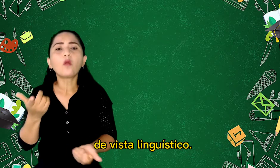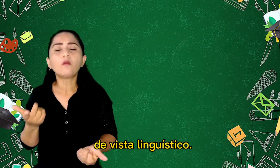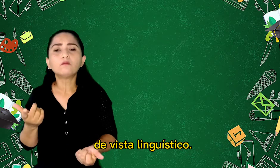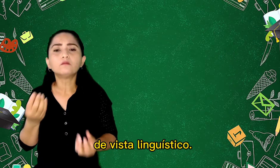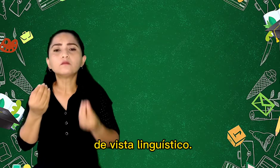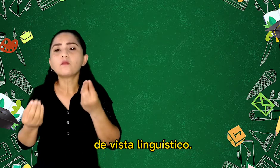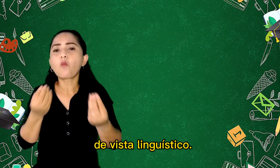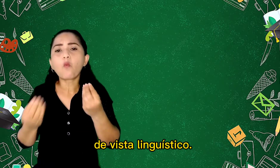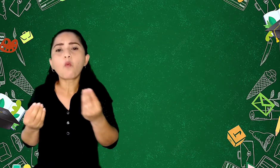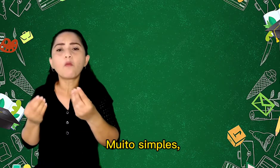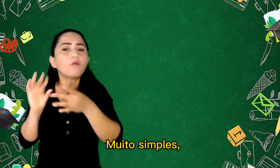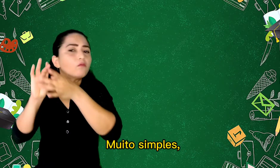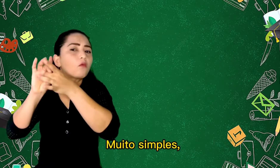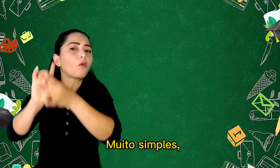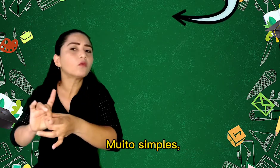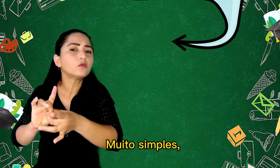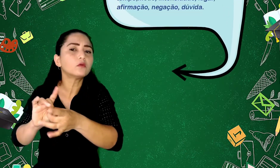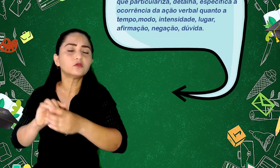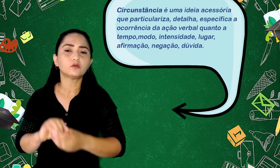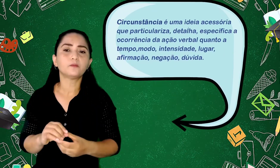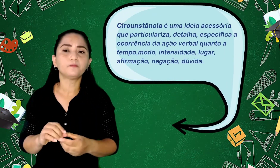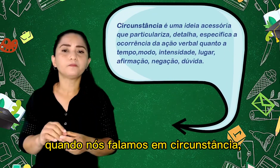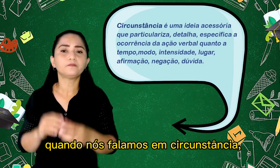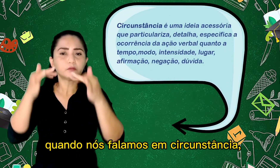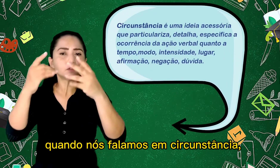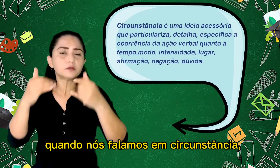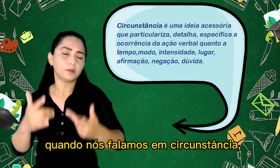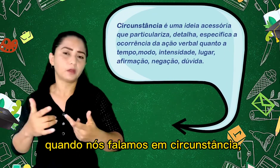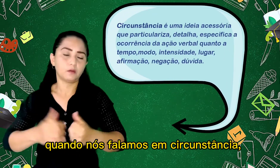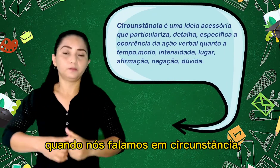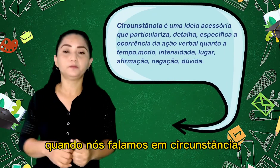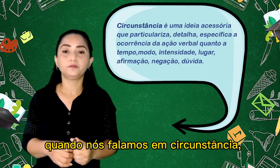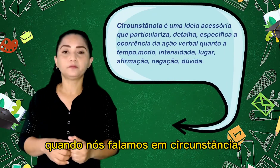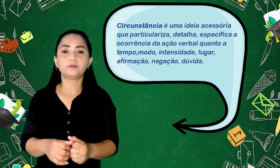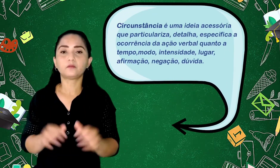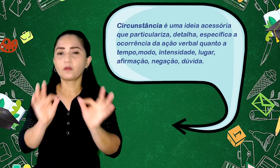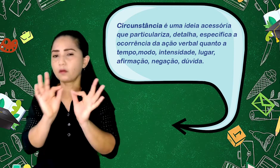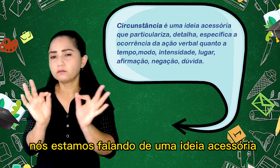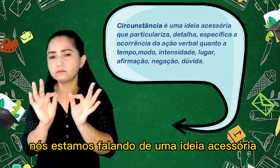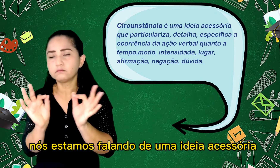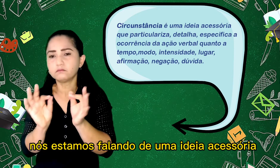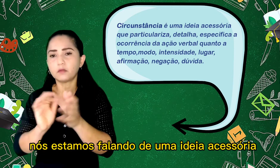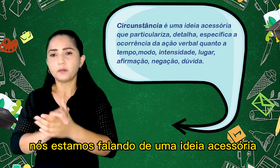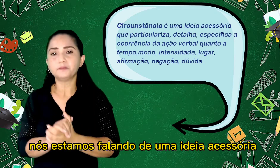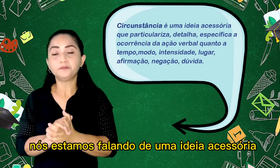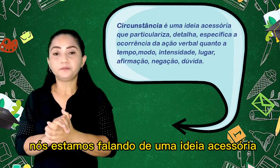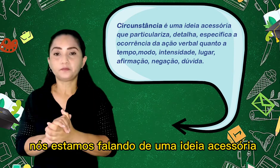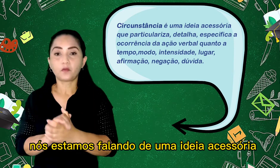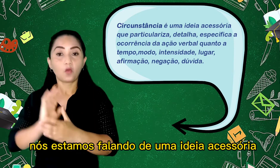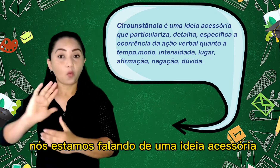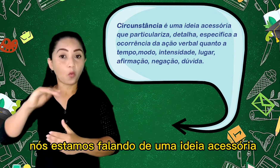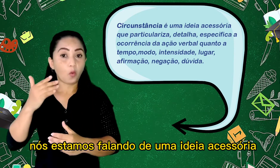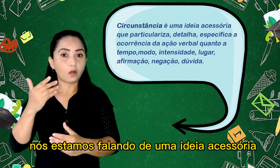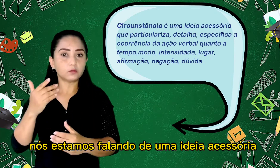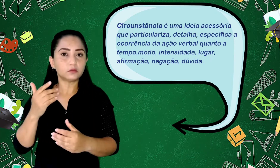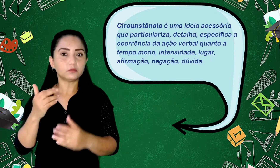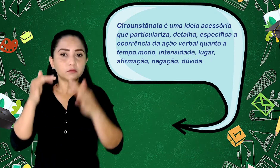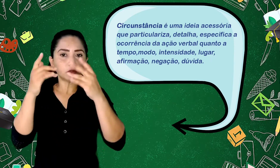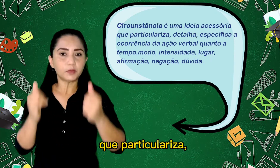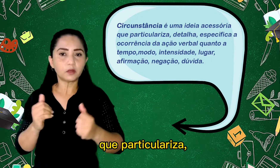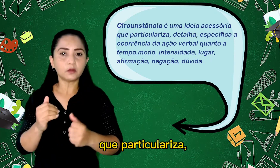ponto de vista linguístico. Muito simples. Quando nós falamos em circunstância, nós estamos falando de uma ideia